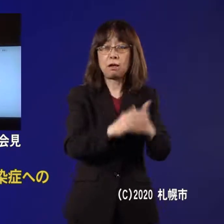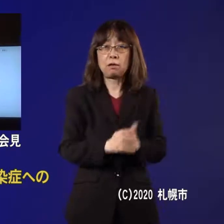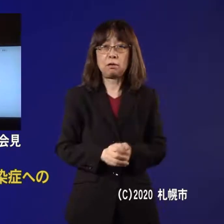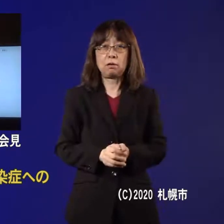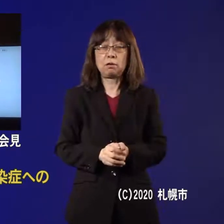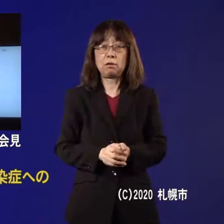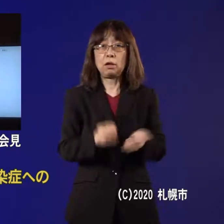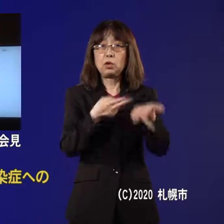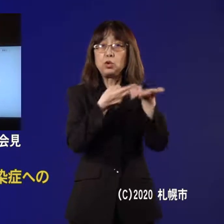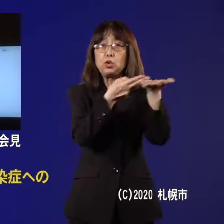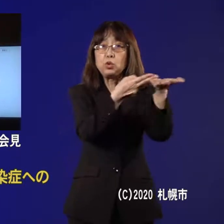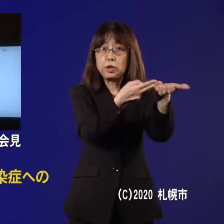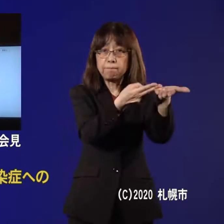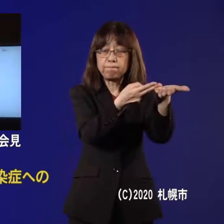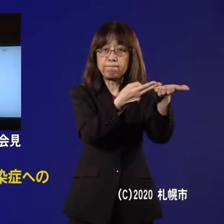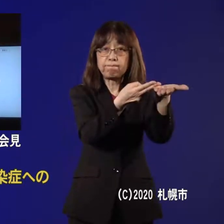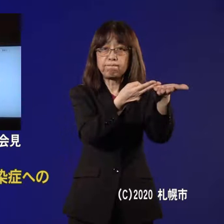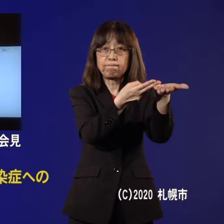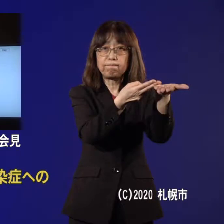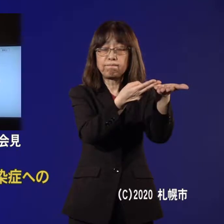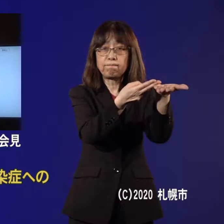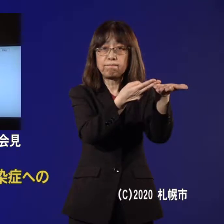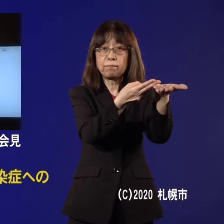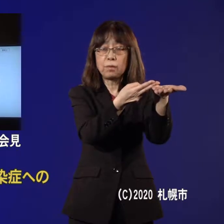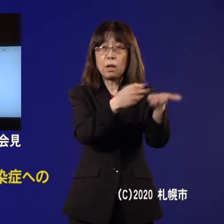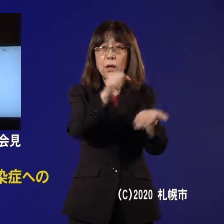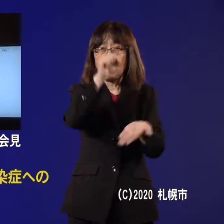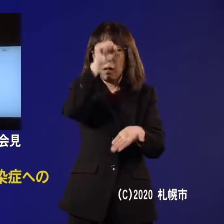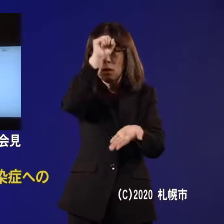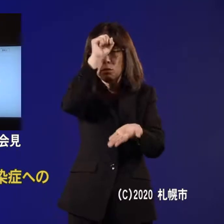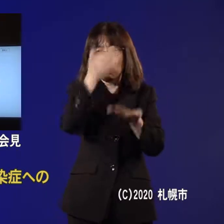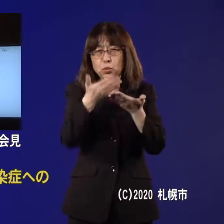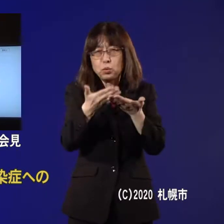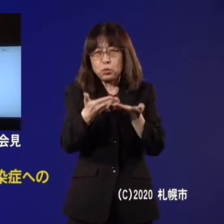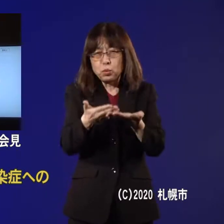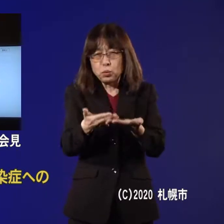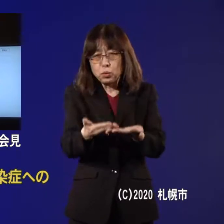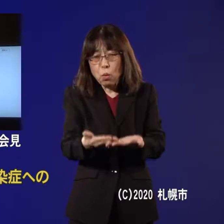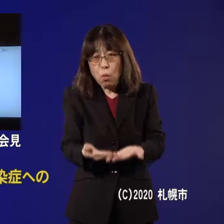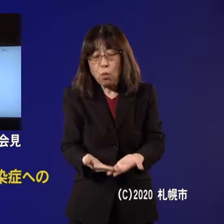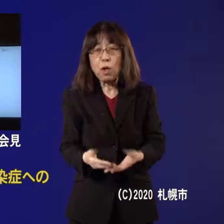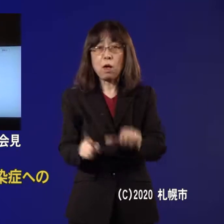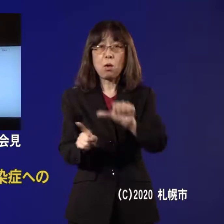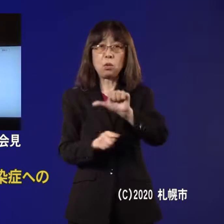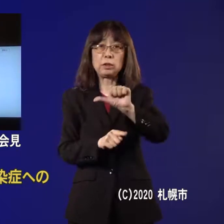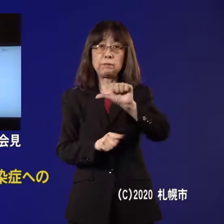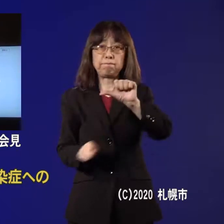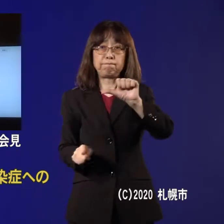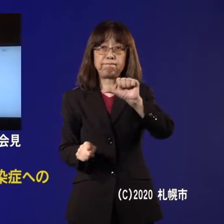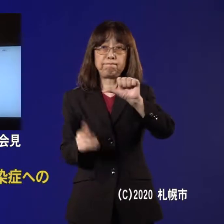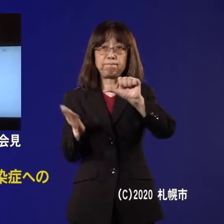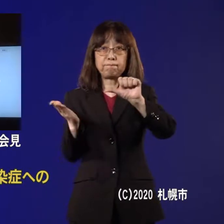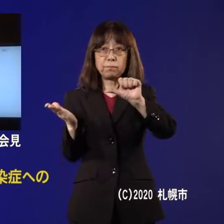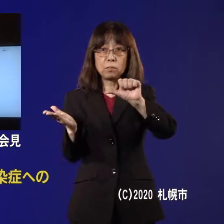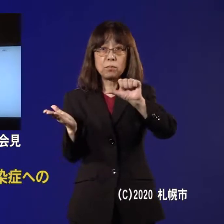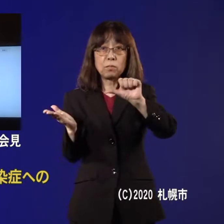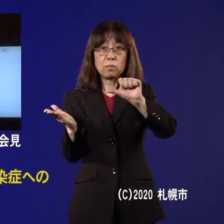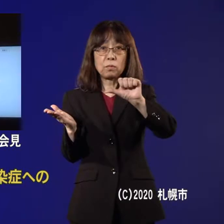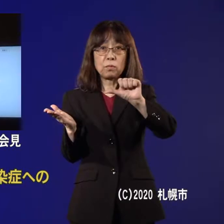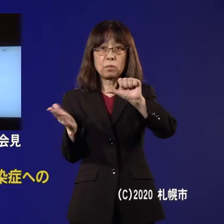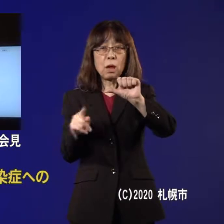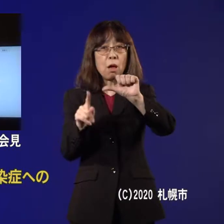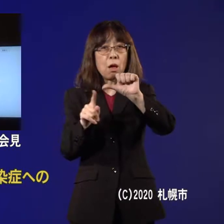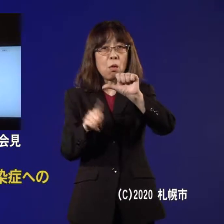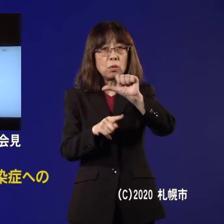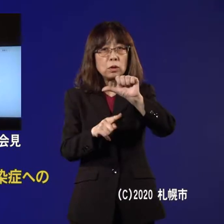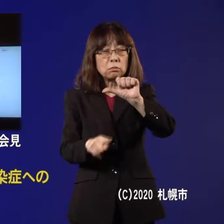のここに重症の方は5人ということでありまして、重症の方の数はそんな